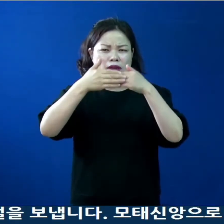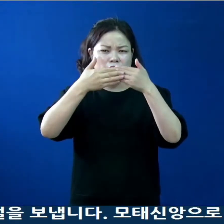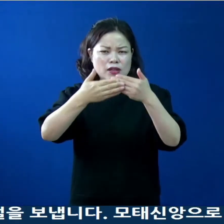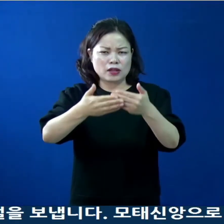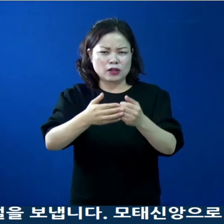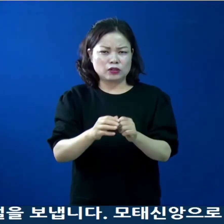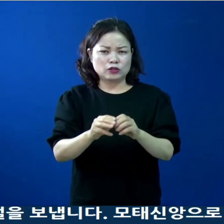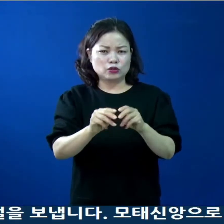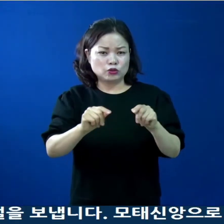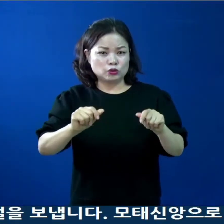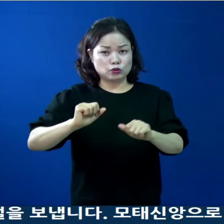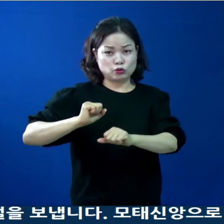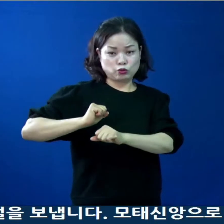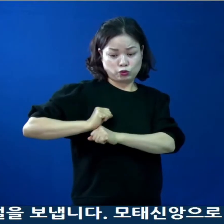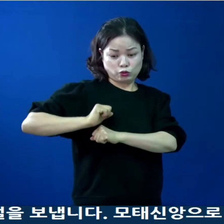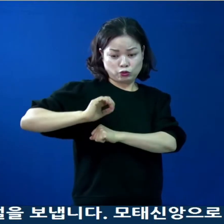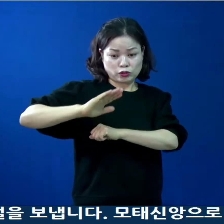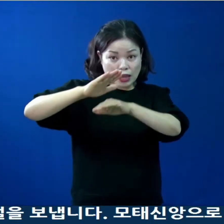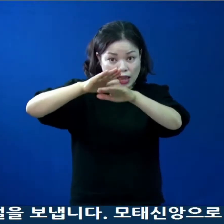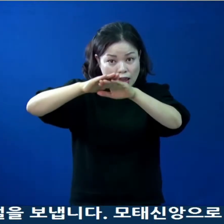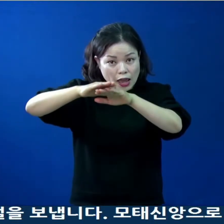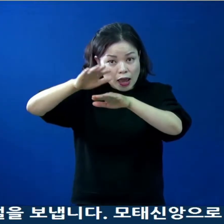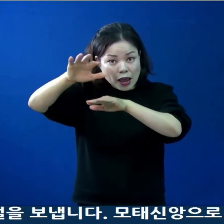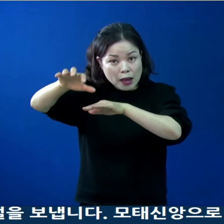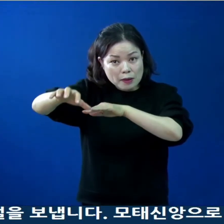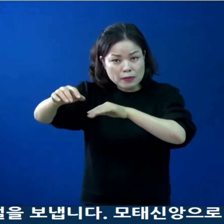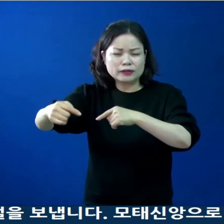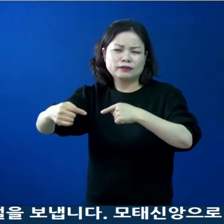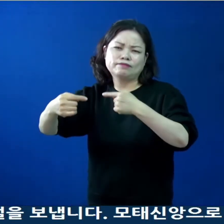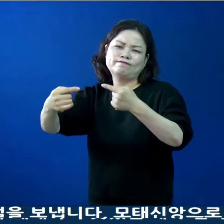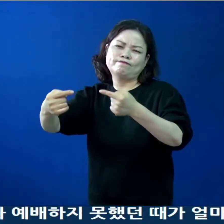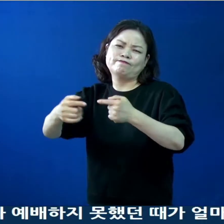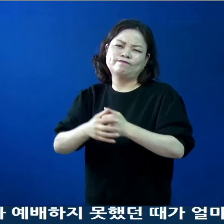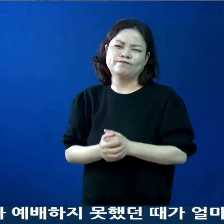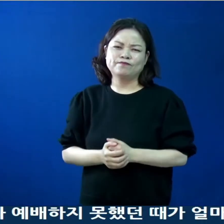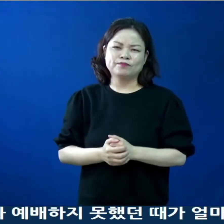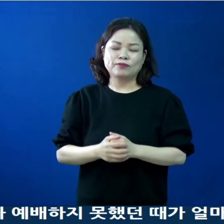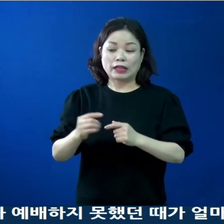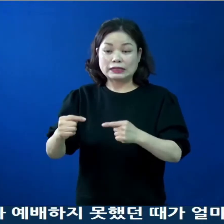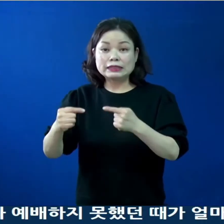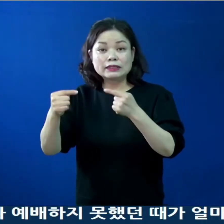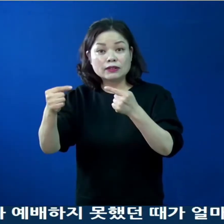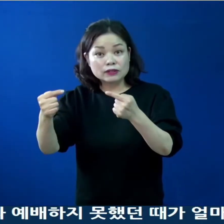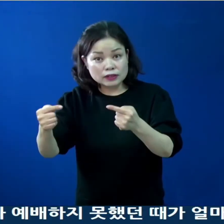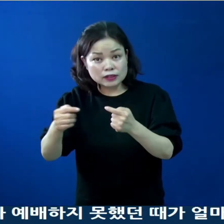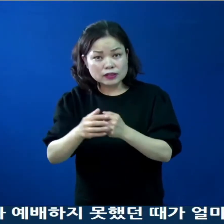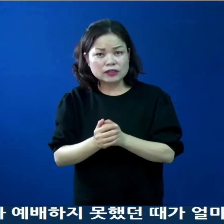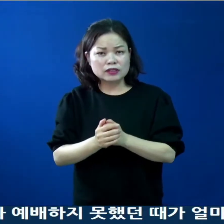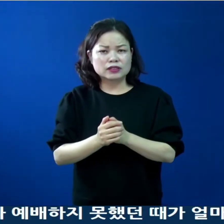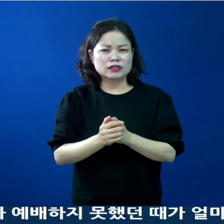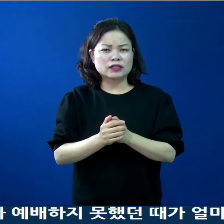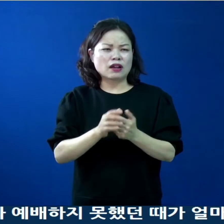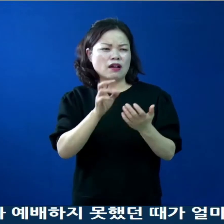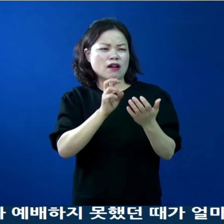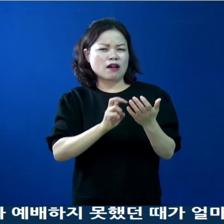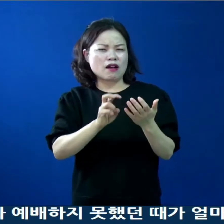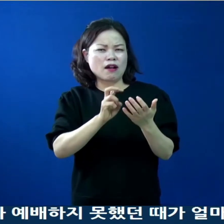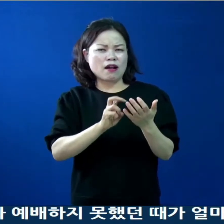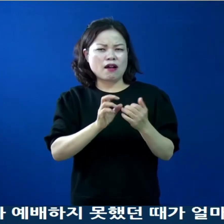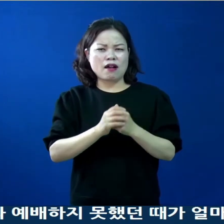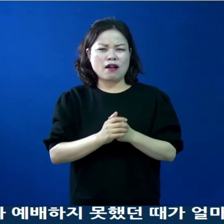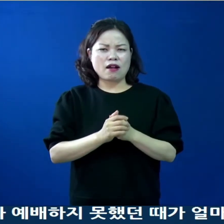육군훈련소의 연무대 교회 예배당에 들어가게 되었습니다. 들어가게 되는데 이 찬양이 흘러나오고